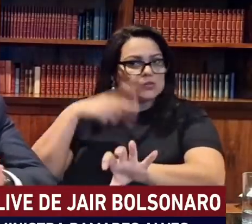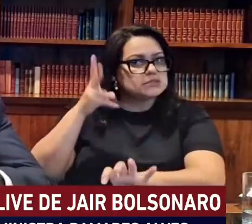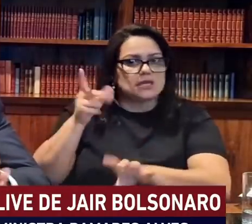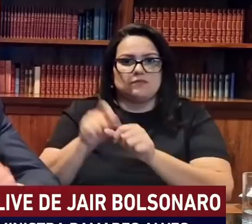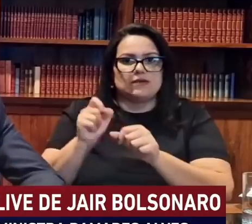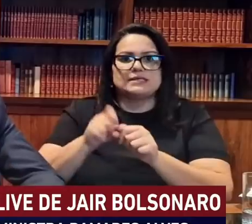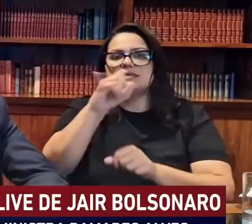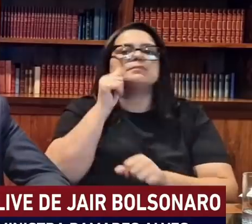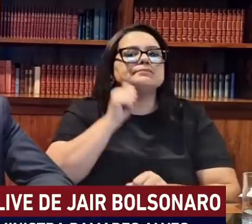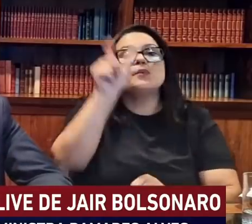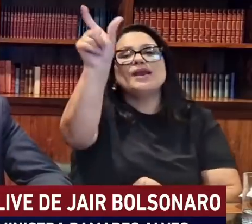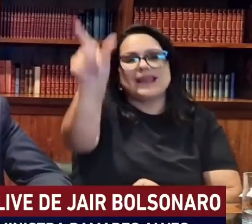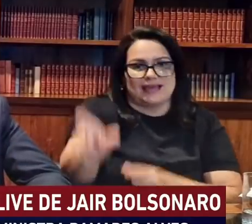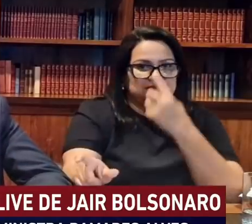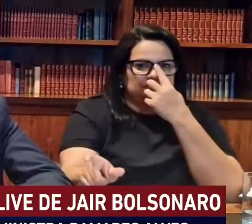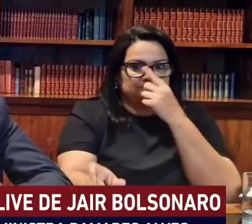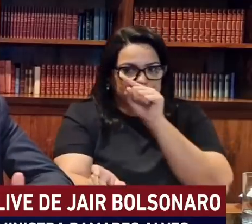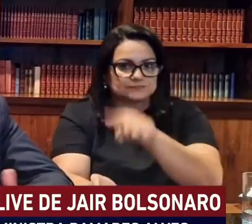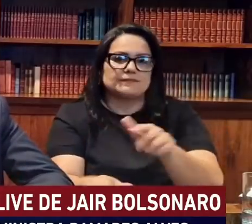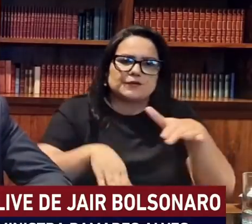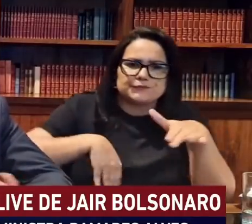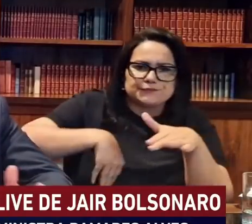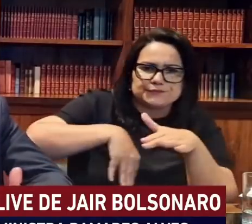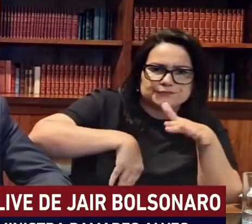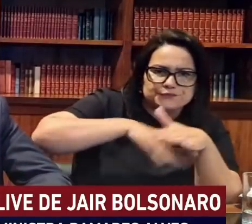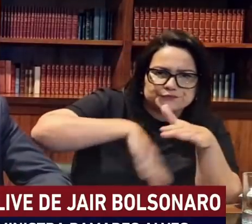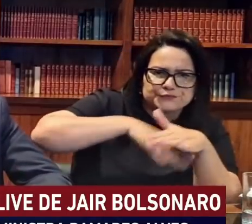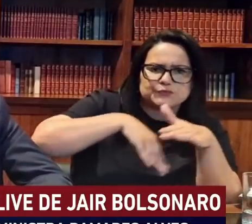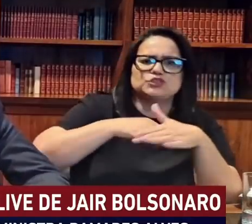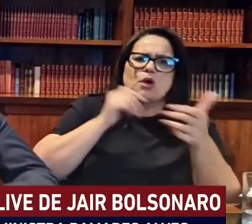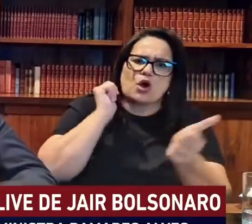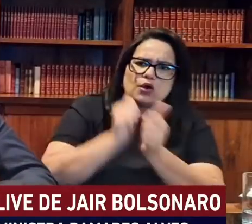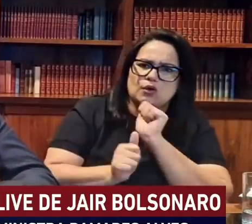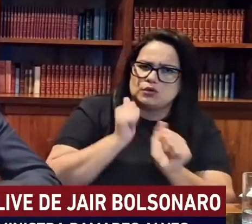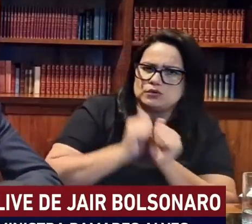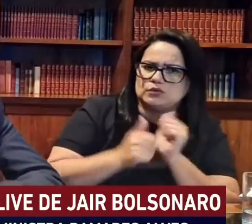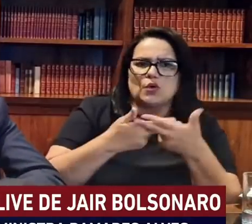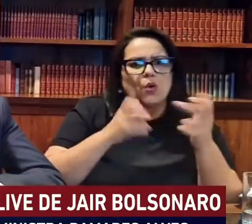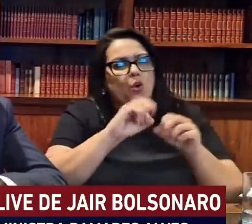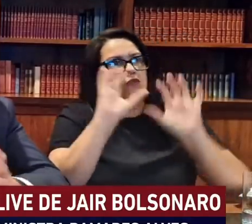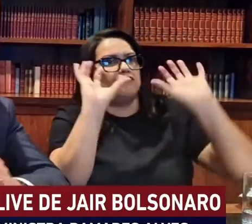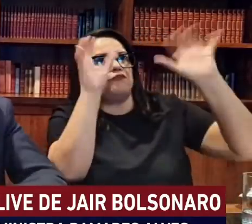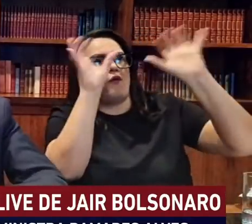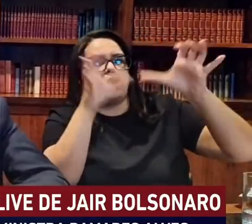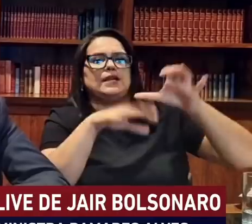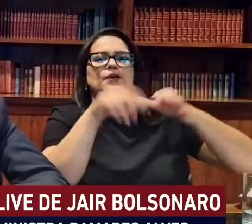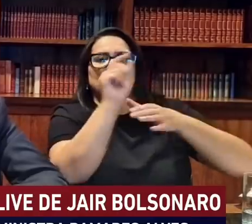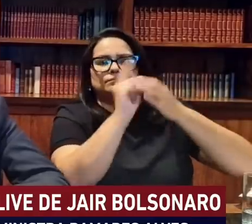de uma mulher que é jogadora aí de alto nível, de vôlei, de